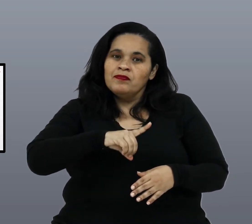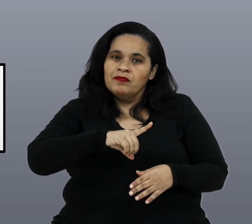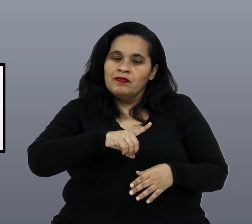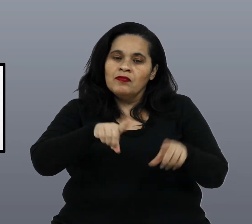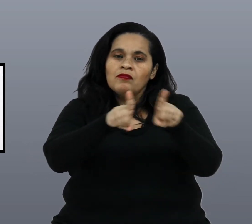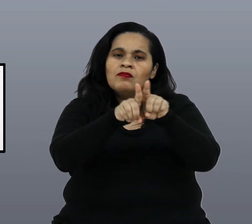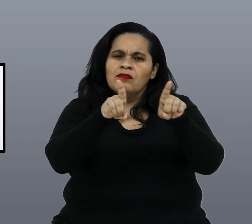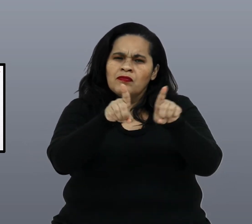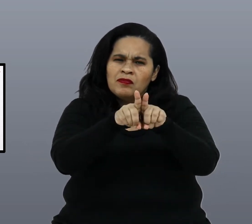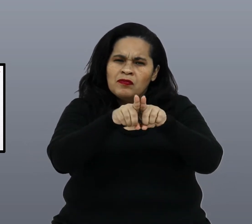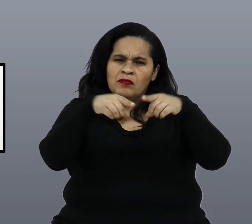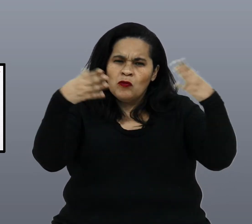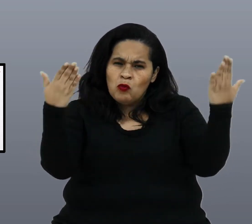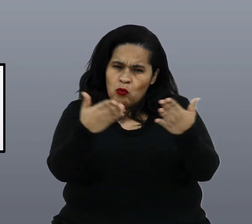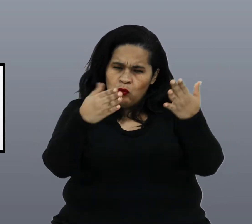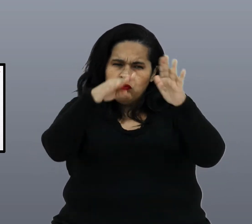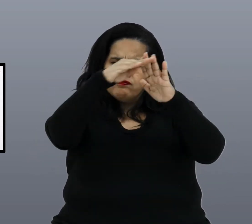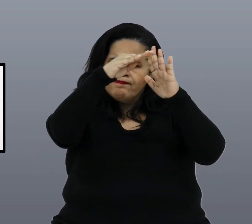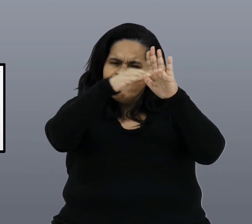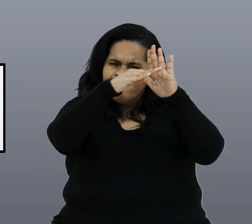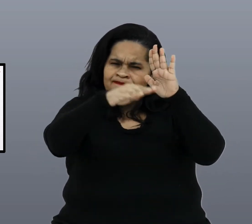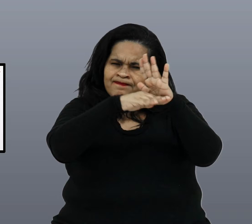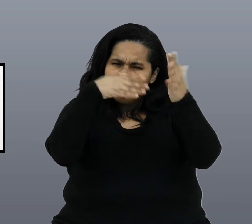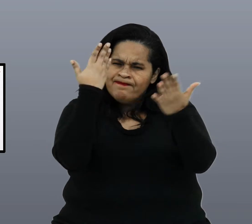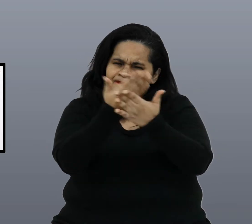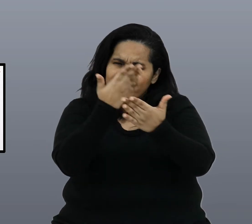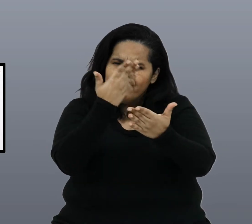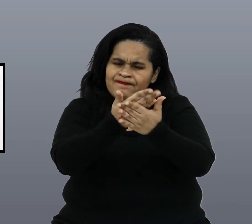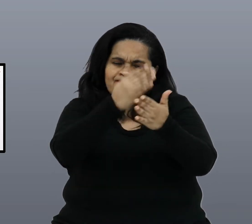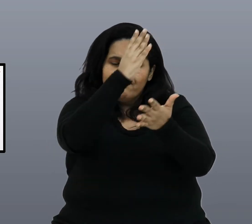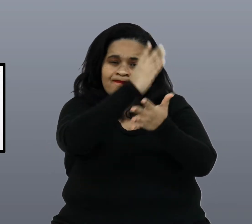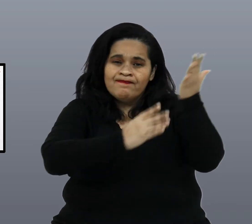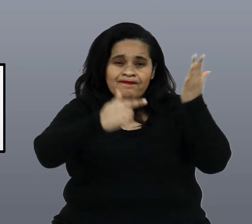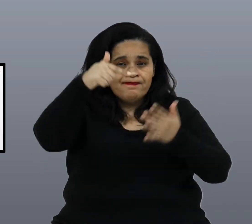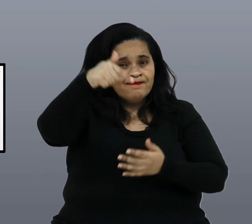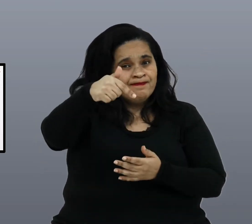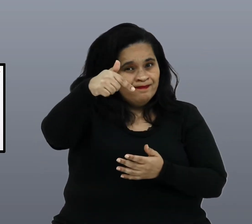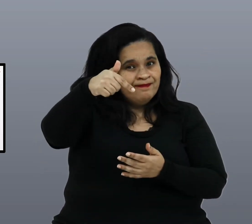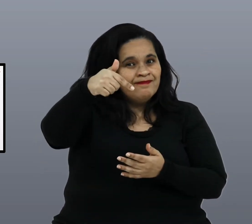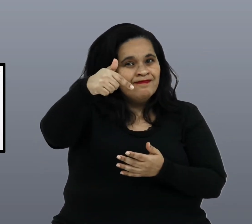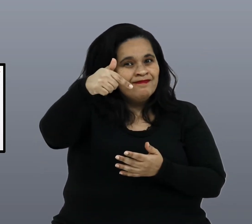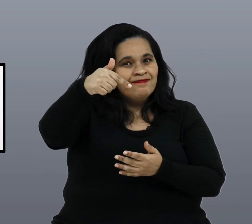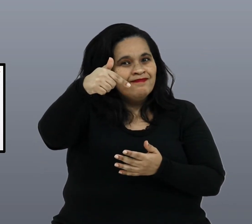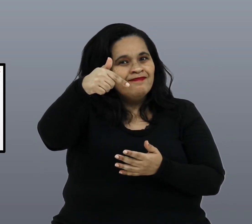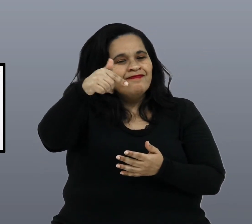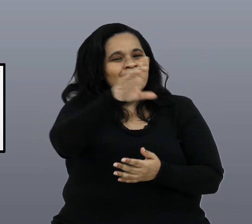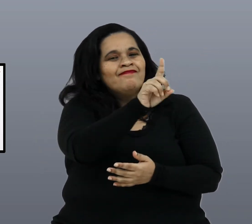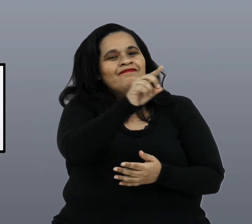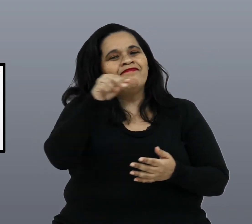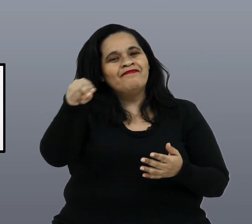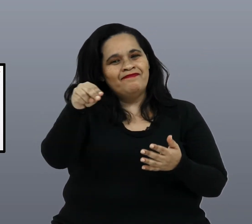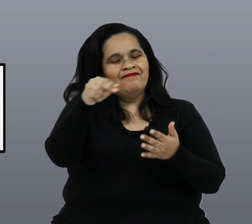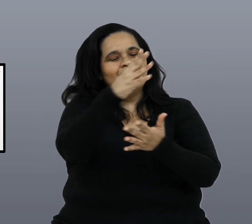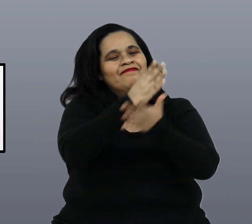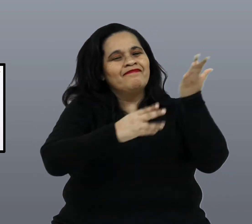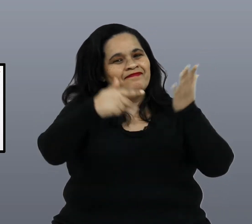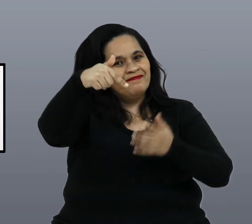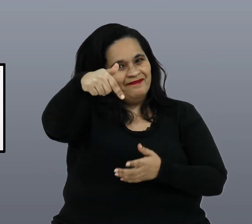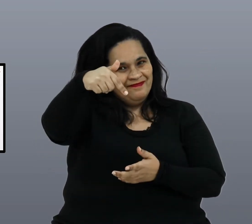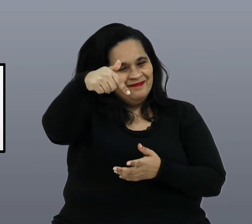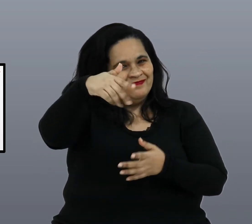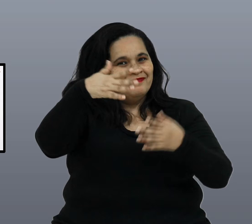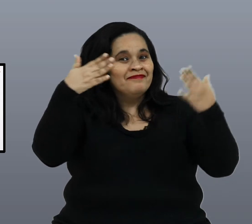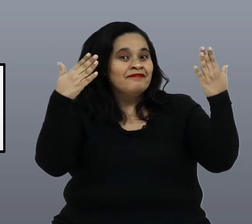Especificamente nesse programa, nós estudaremos o capítulo 7 do livro do profeta Daniel. E